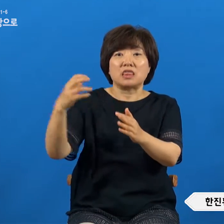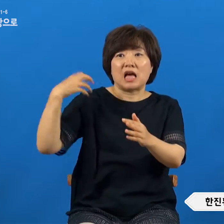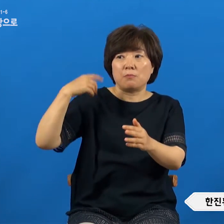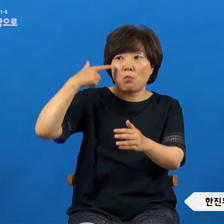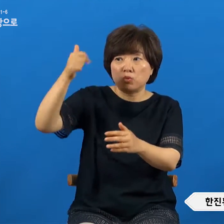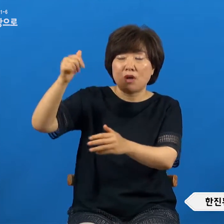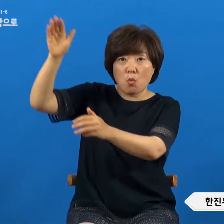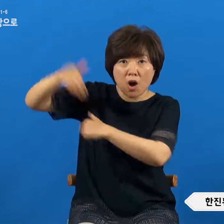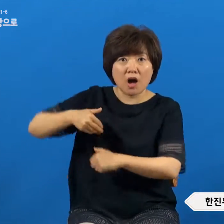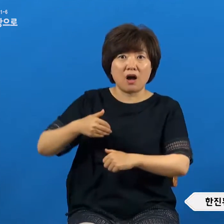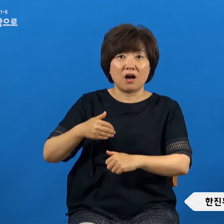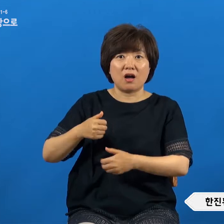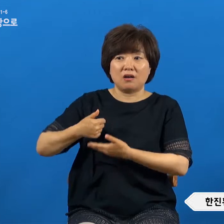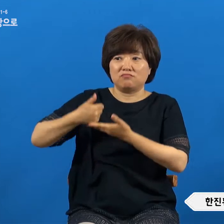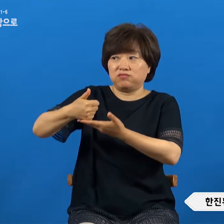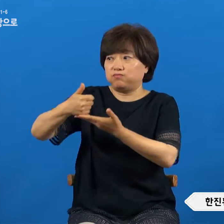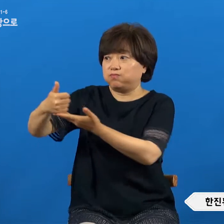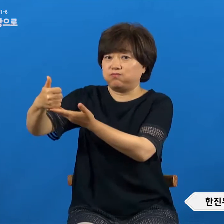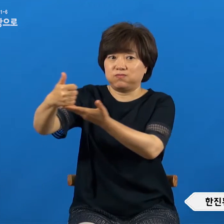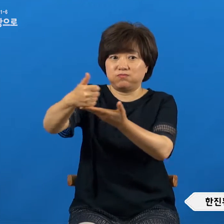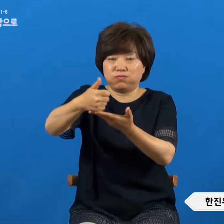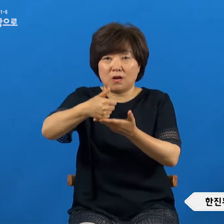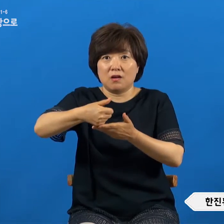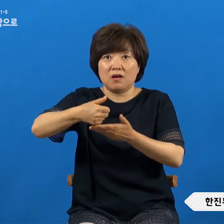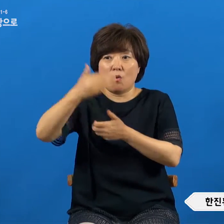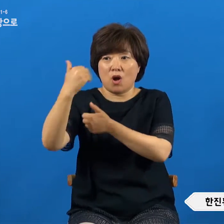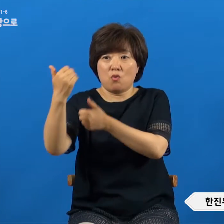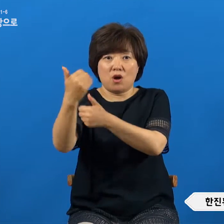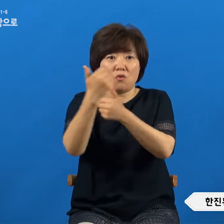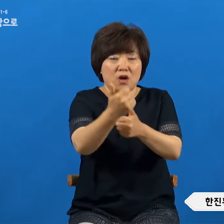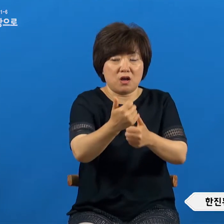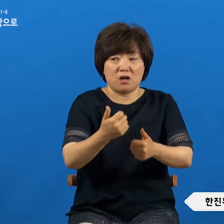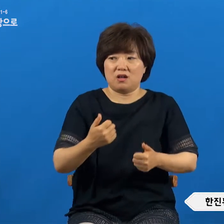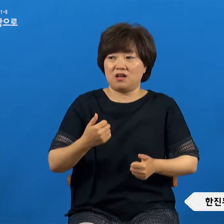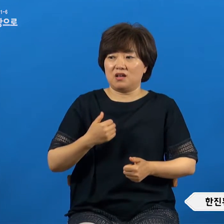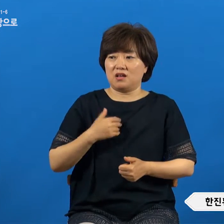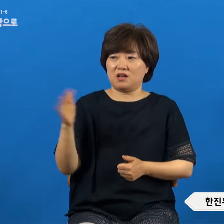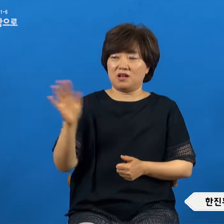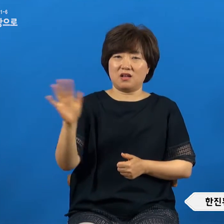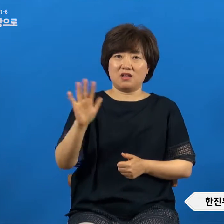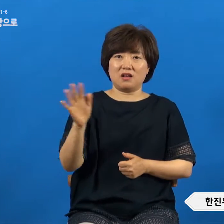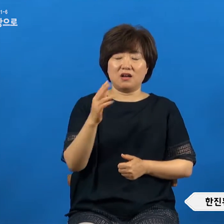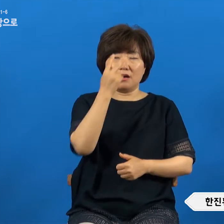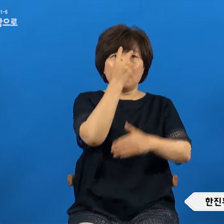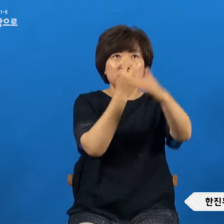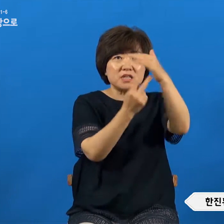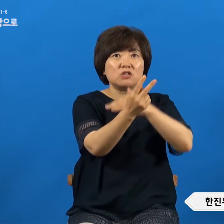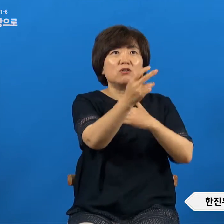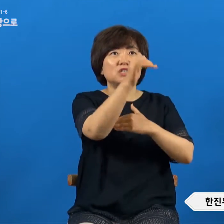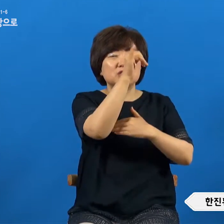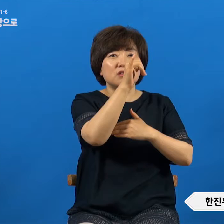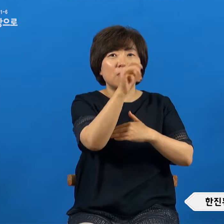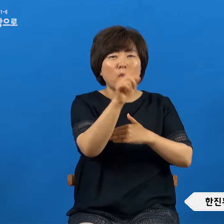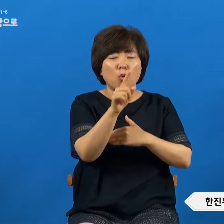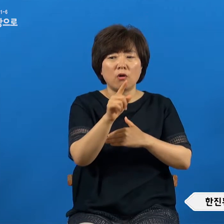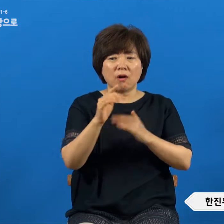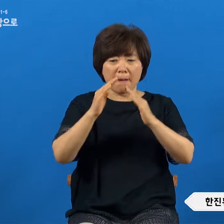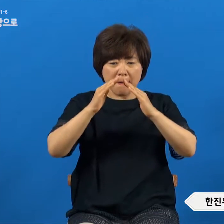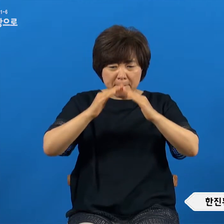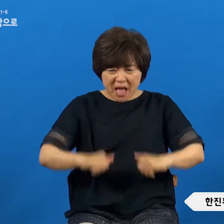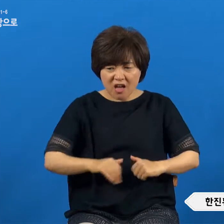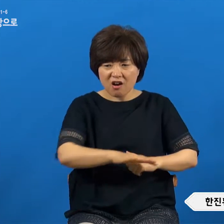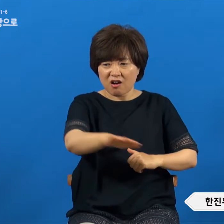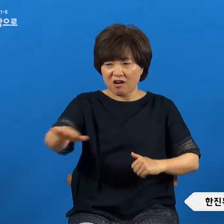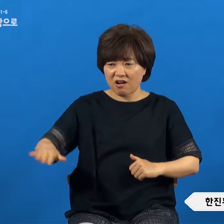했습니다. 그러나 전영창에게는 비전이 있었습니다. 폐허가 된 조국을 일으키기